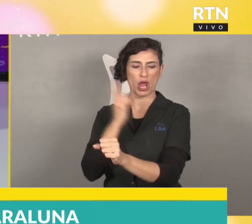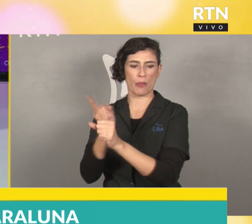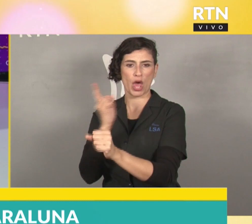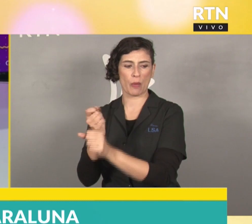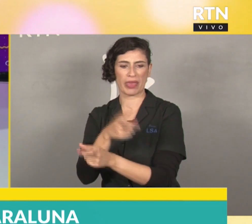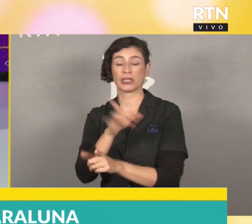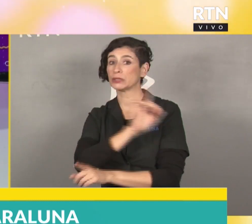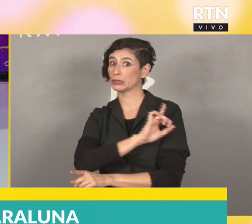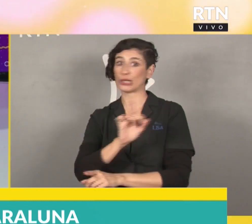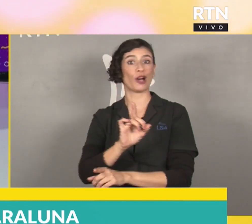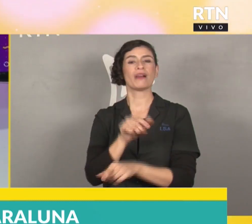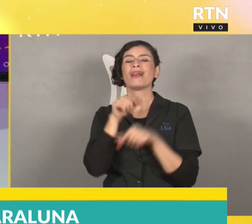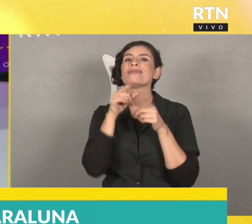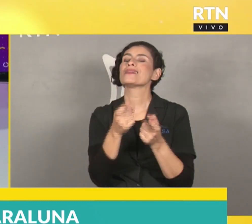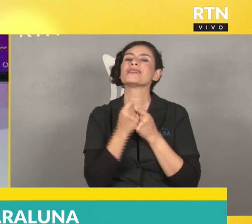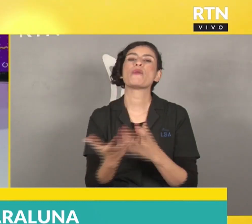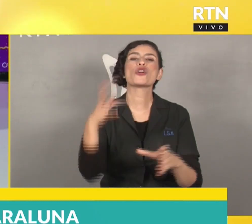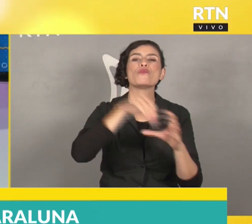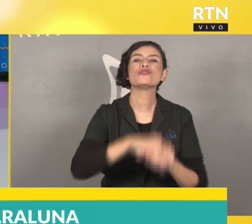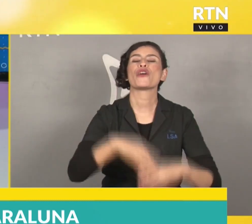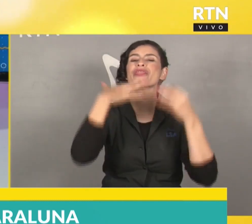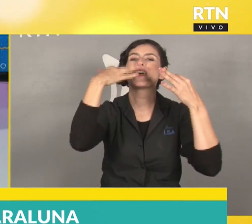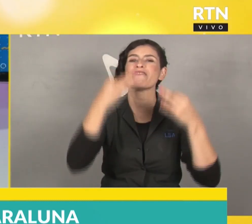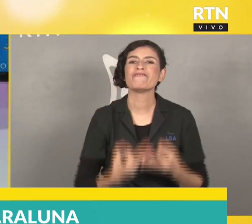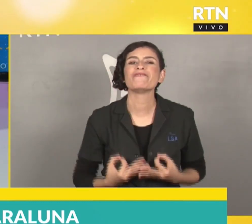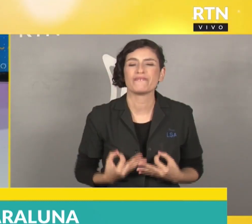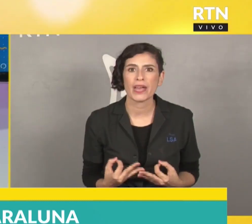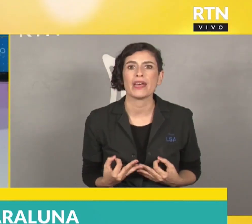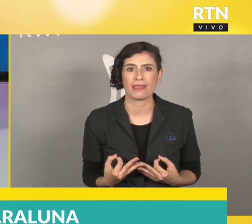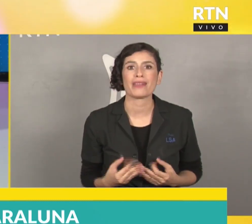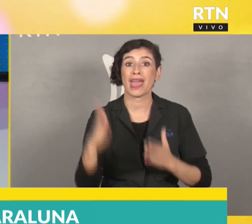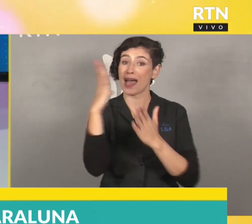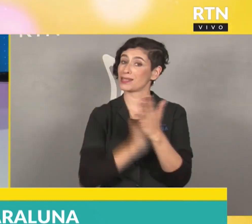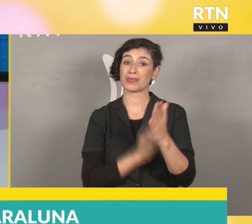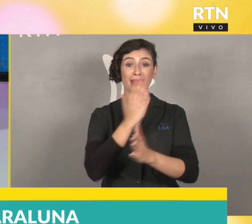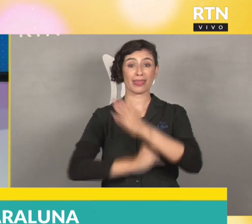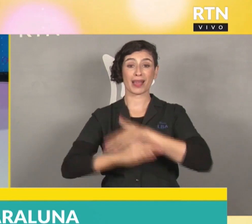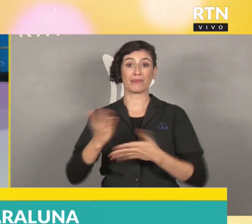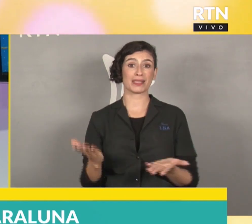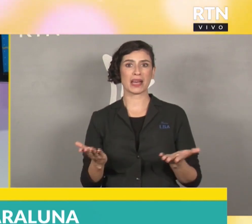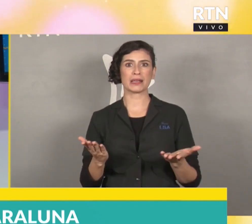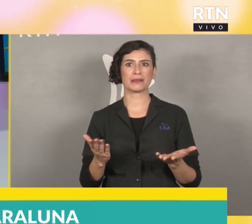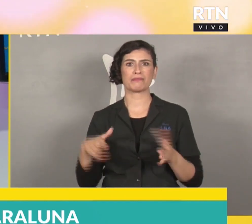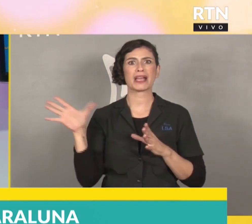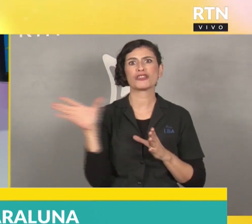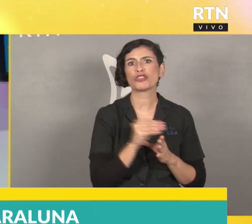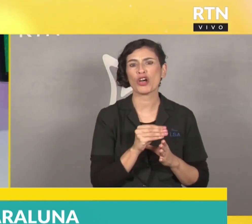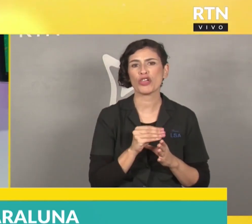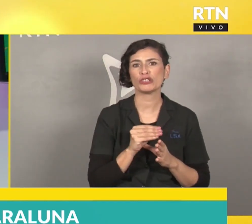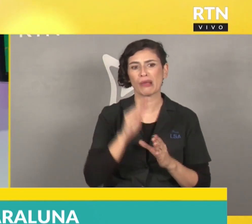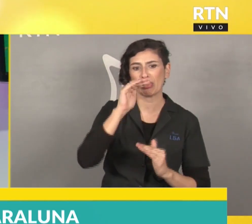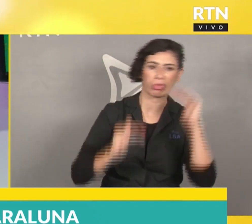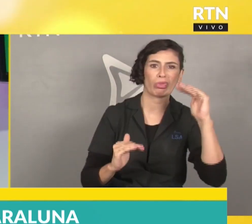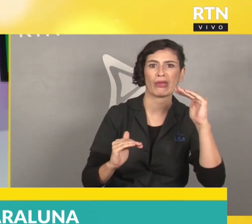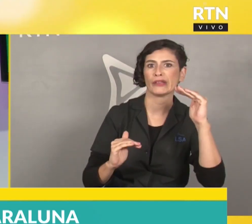realmente exista la inclusión y para que realmente podamos darle la posibilidad a todos de ser parte de la sociedad. Muy